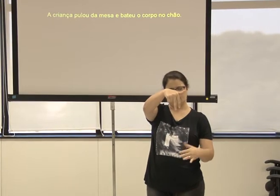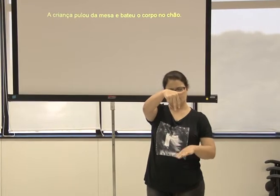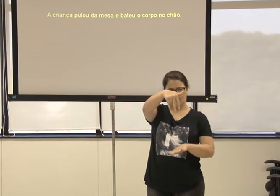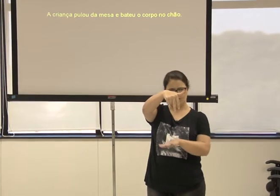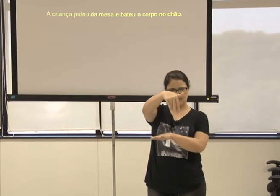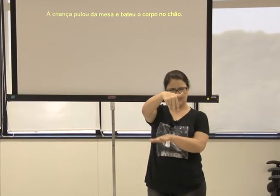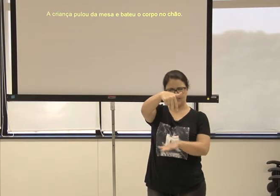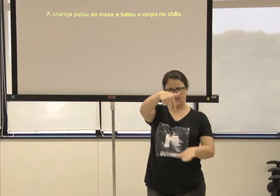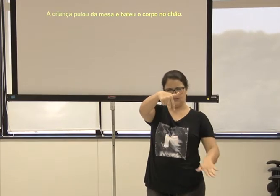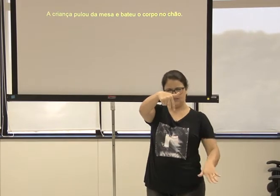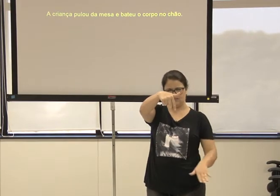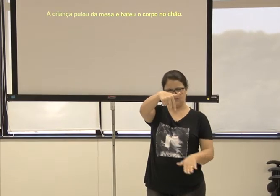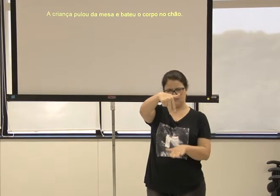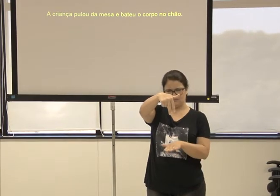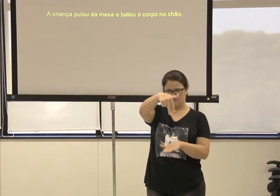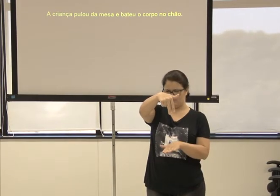A mesa está aqui.